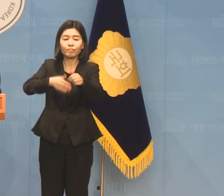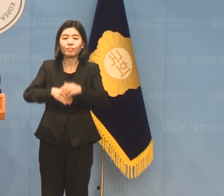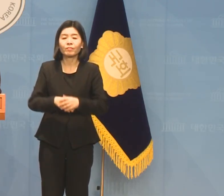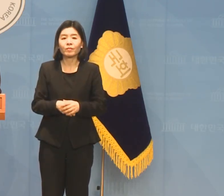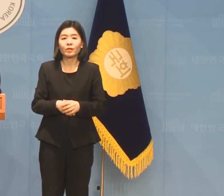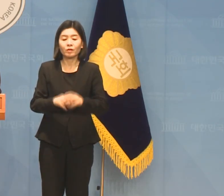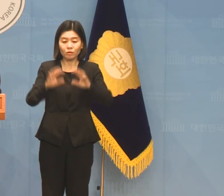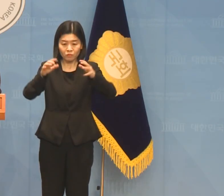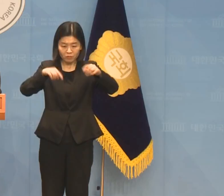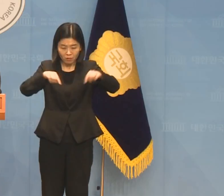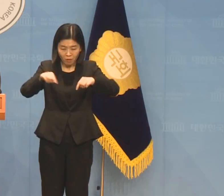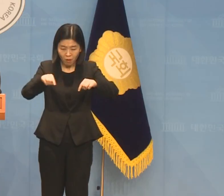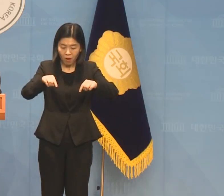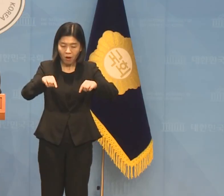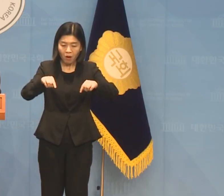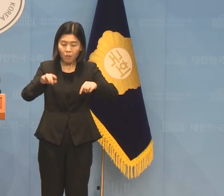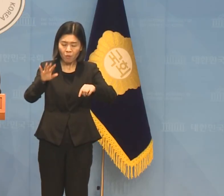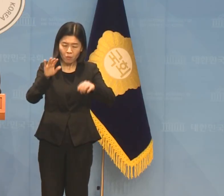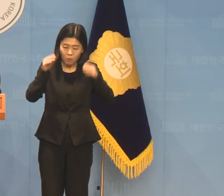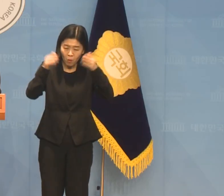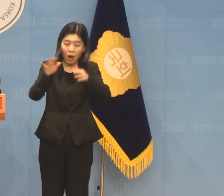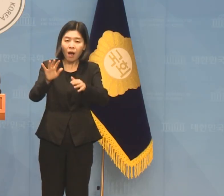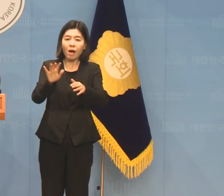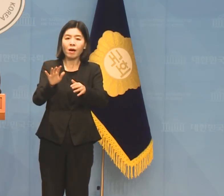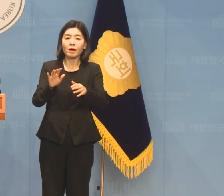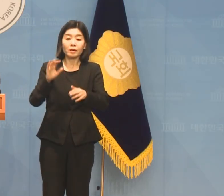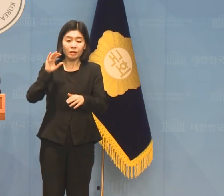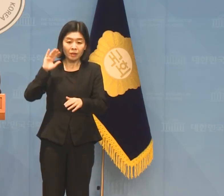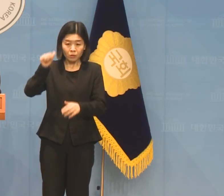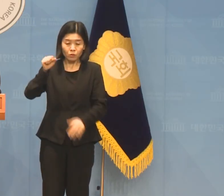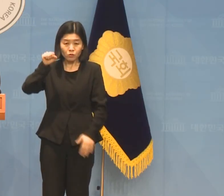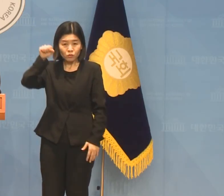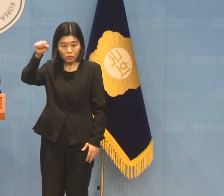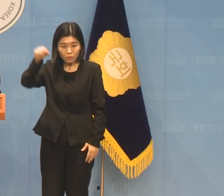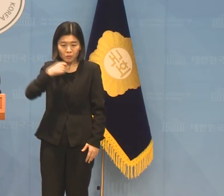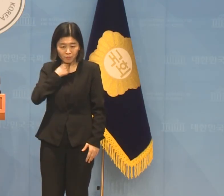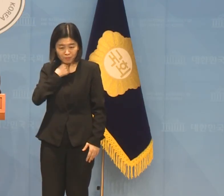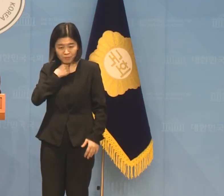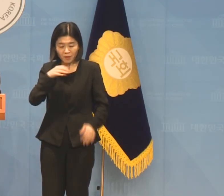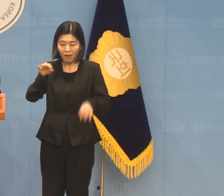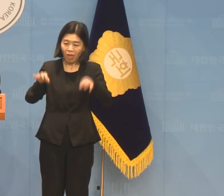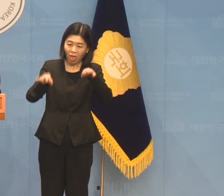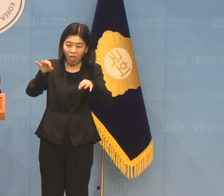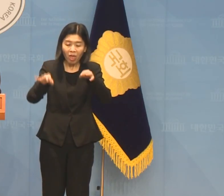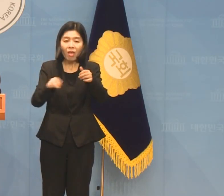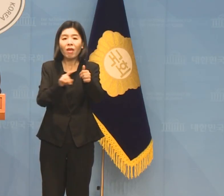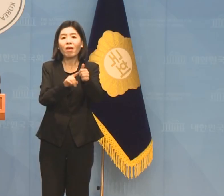국정을 뒷전으로 내팽개치고 대선 출마만 저울질하는 대통령 권한 대행이라니